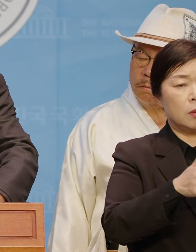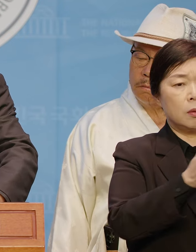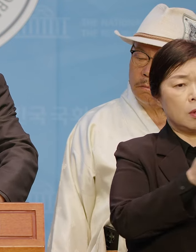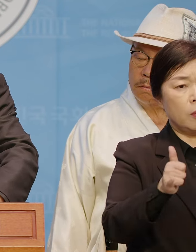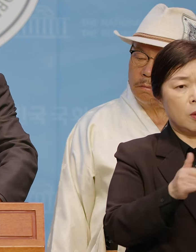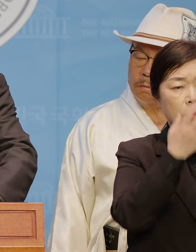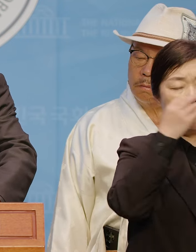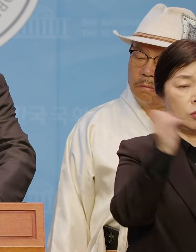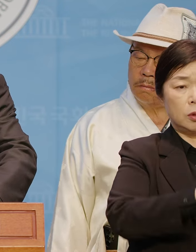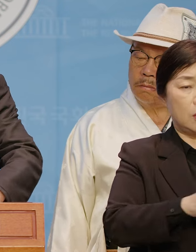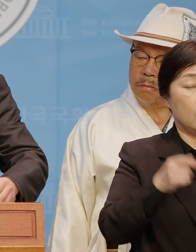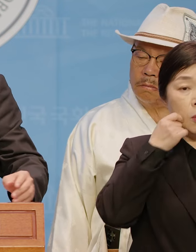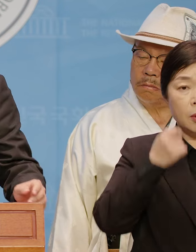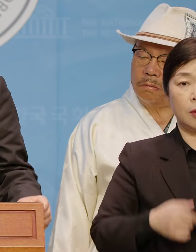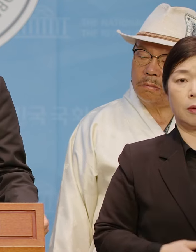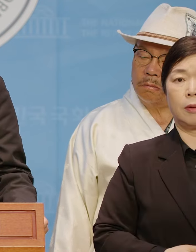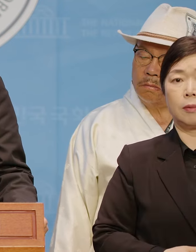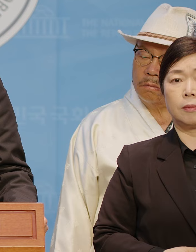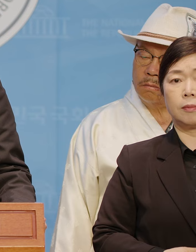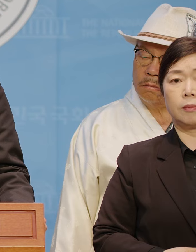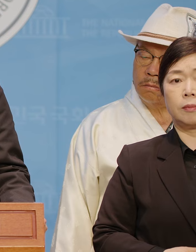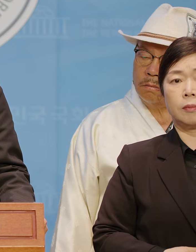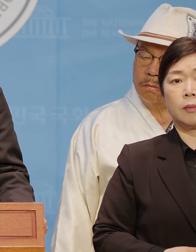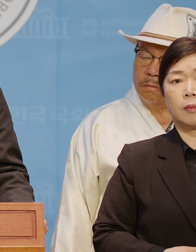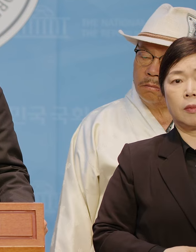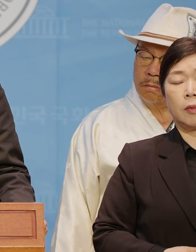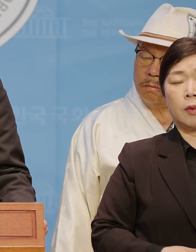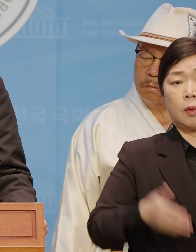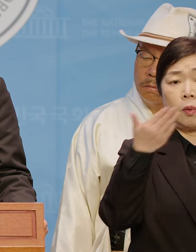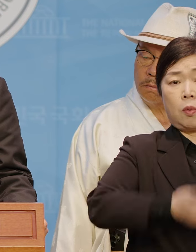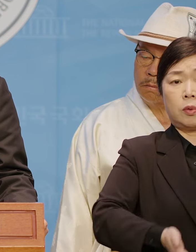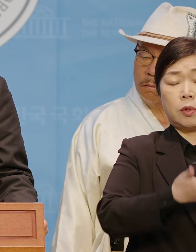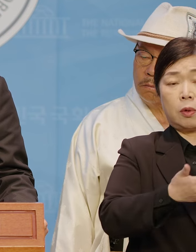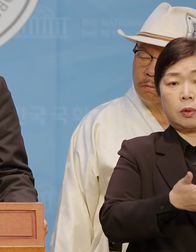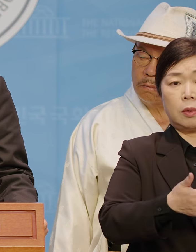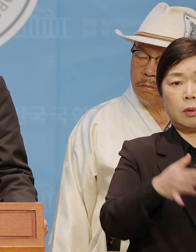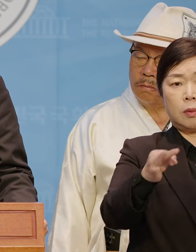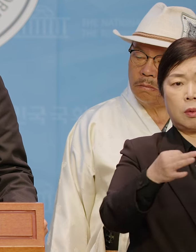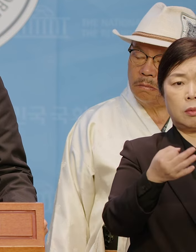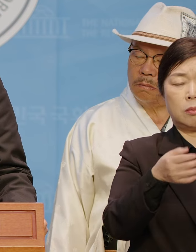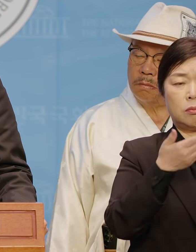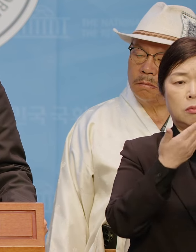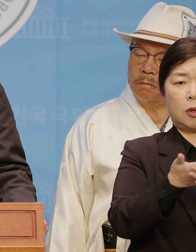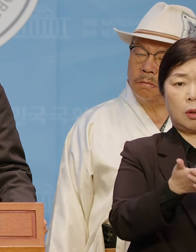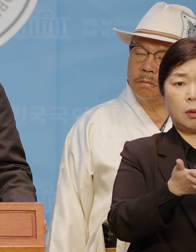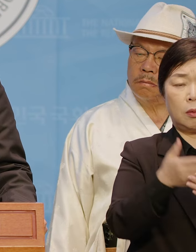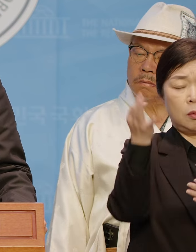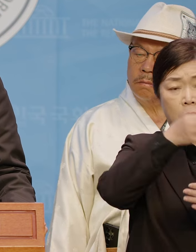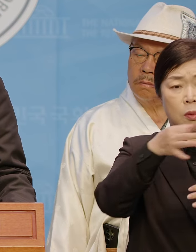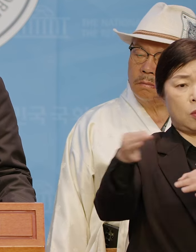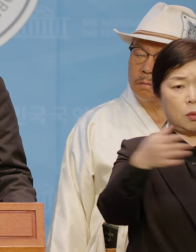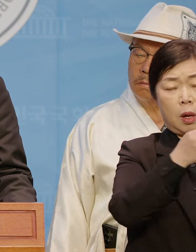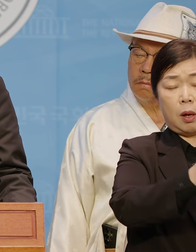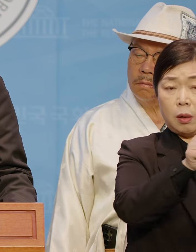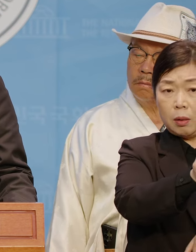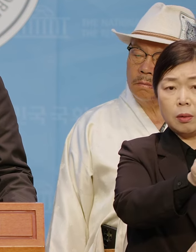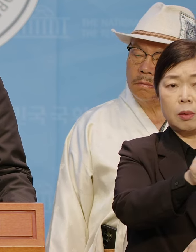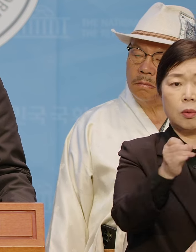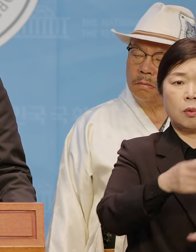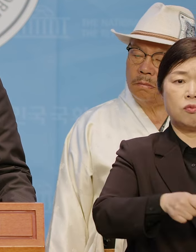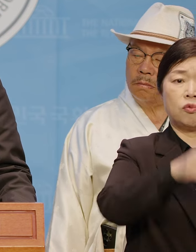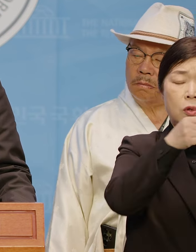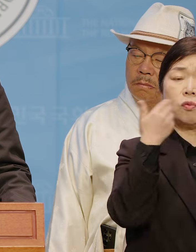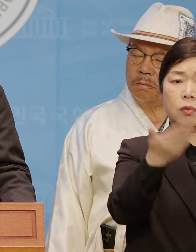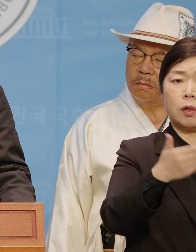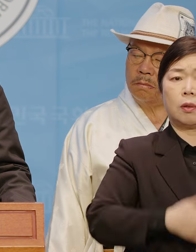수가 없는 것입니다 거액의 공천 장사 각종 선거법 위반은 기본의 야당에 대한 의와